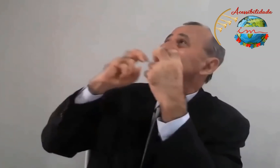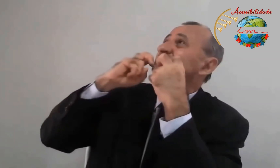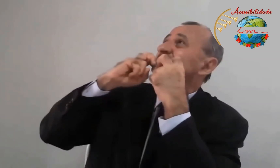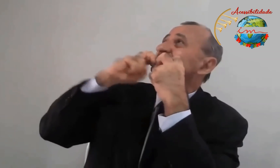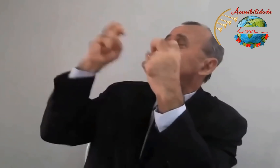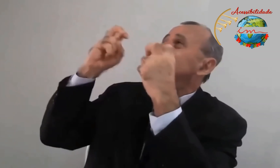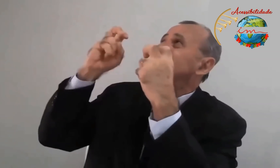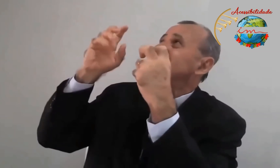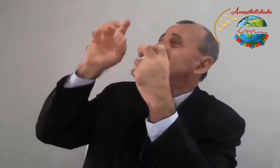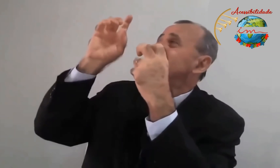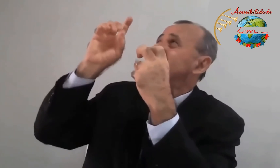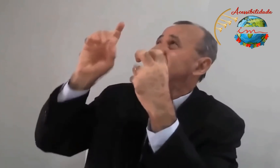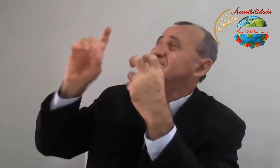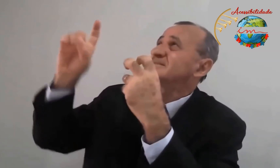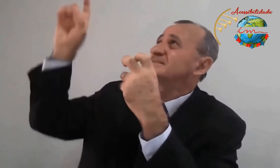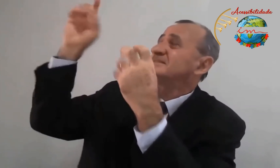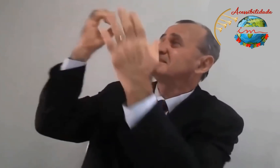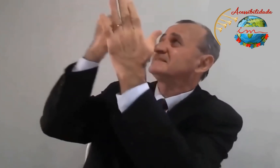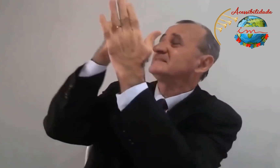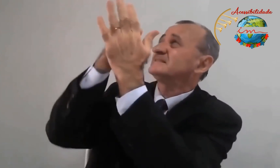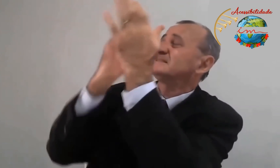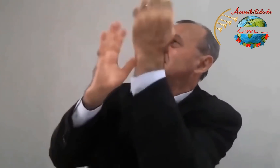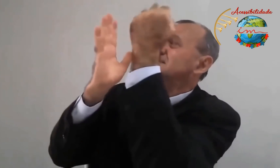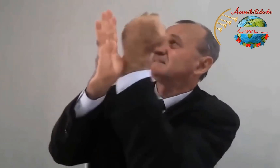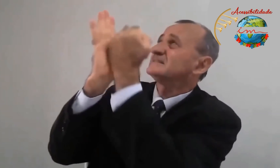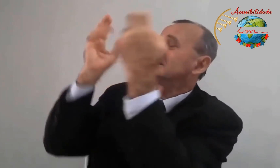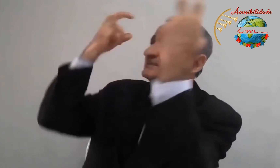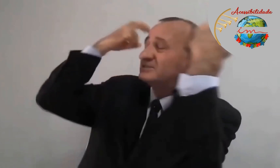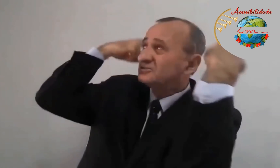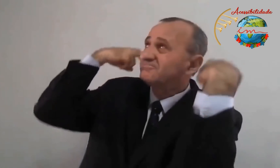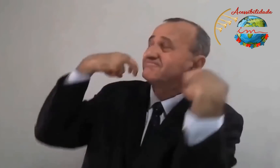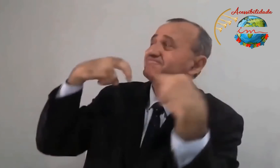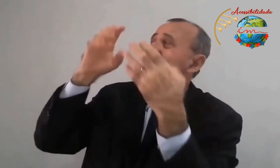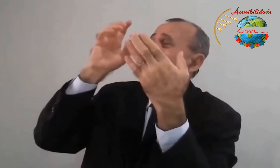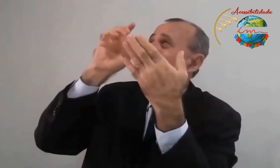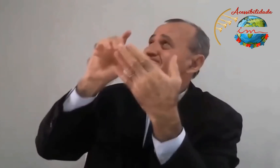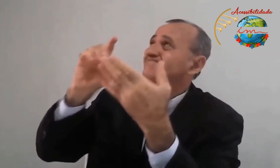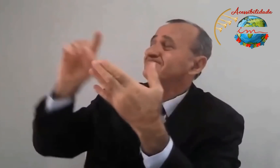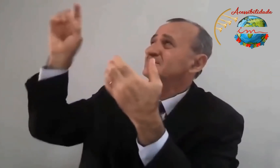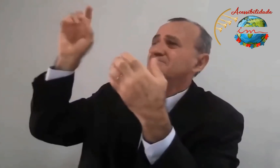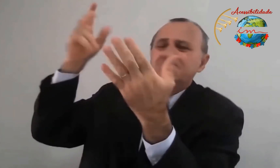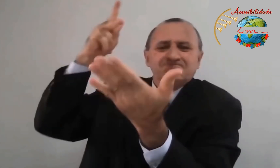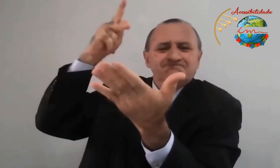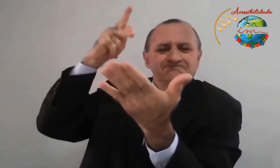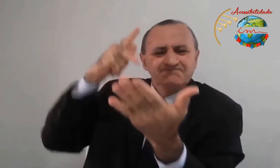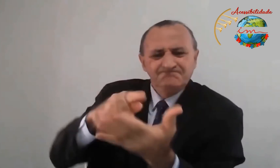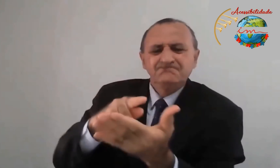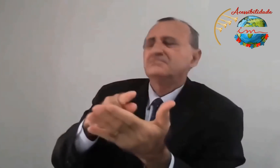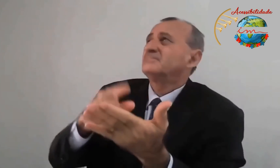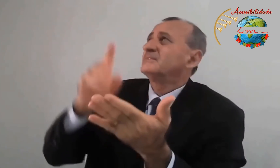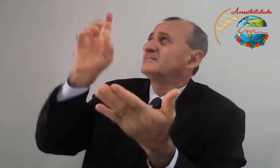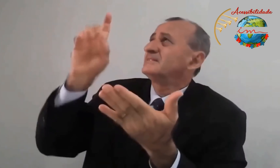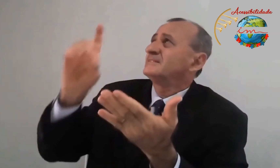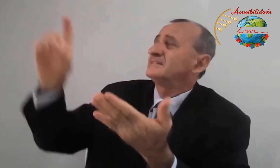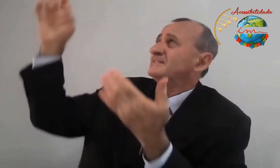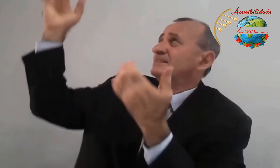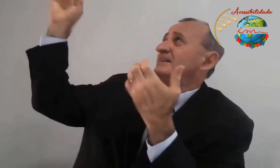mas eu clamo a Ti, meu Deus, há poder no sangue de Jesus, o sangue do Cordeiro, para agir na minha vida e